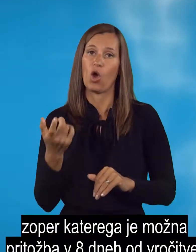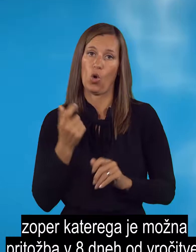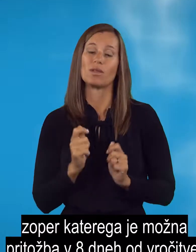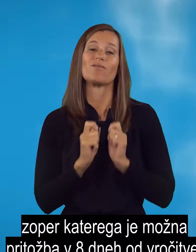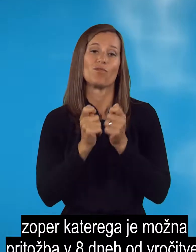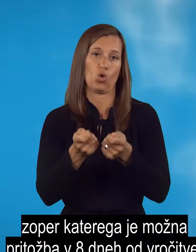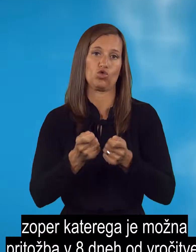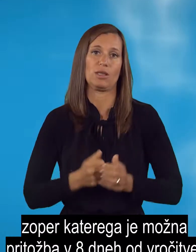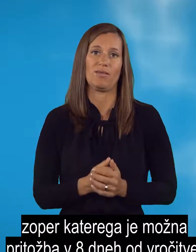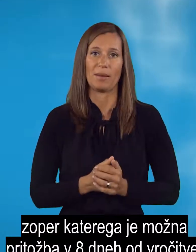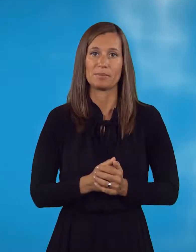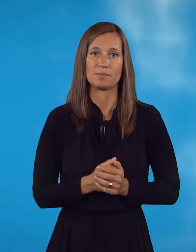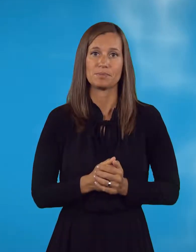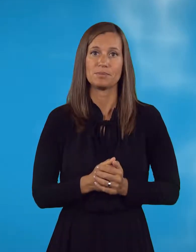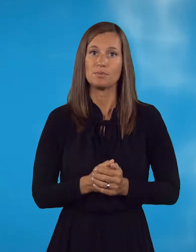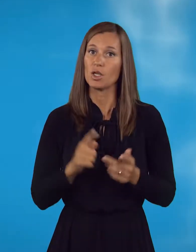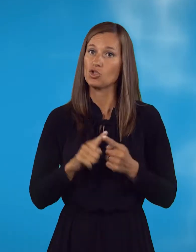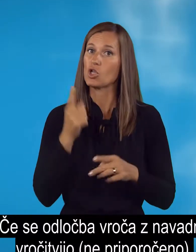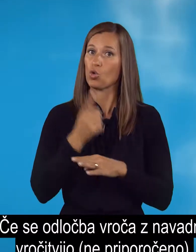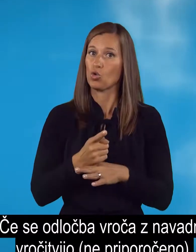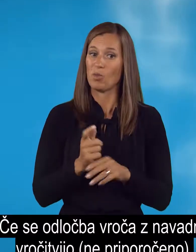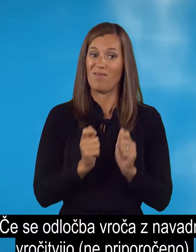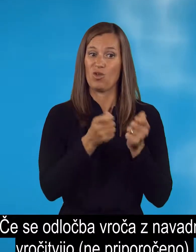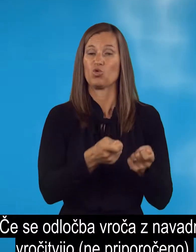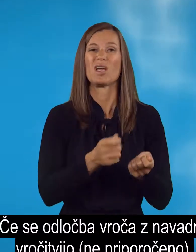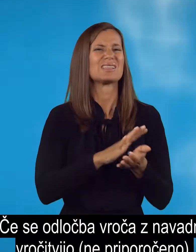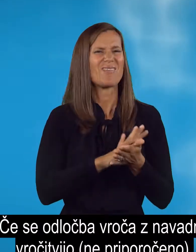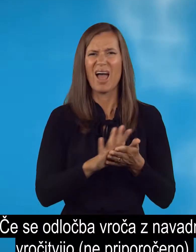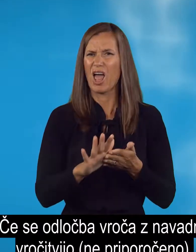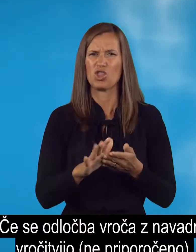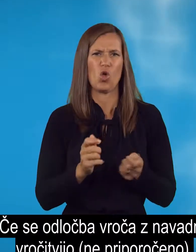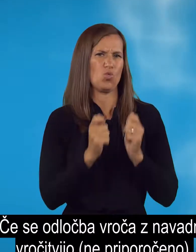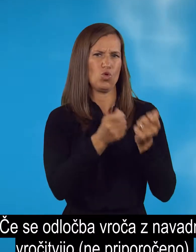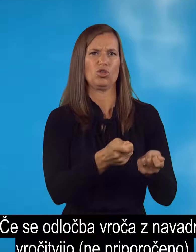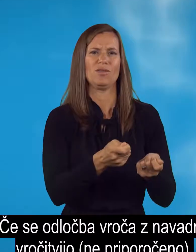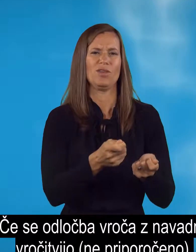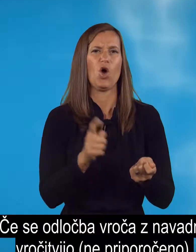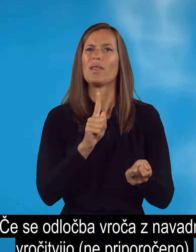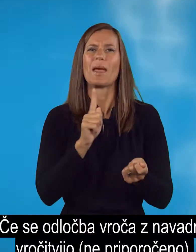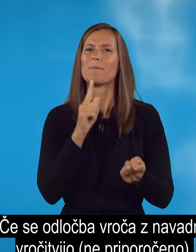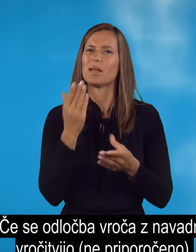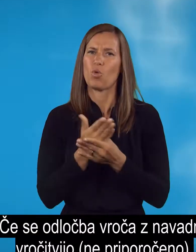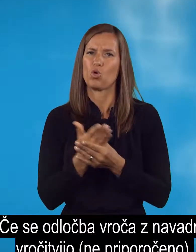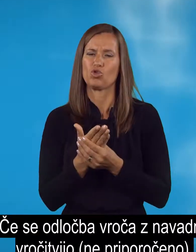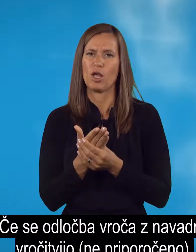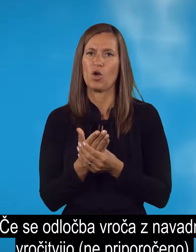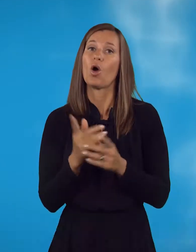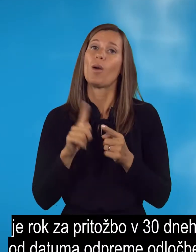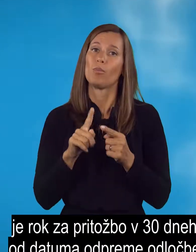vročitve. Če se odločba vroča z navadno vročitvijo, ne priporočeno, je rok